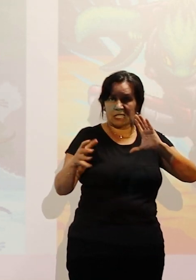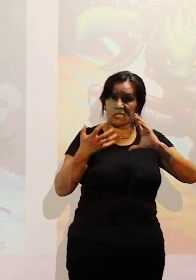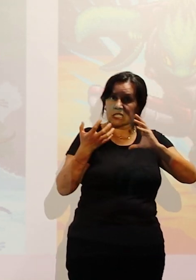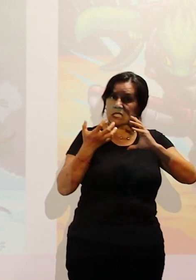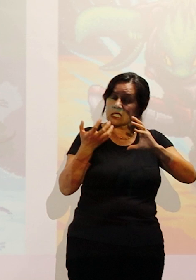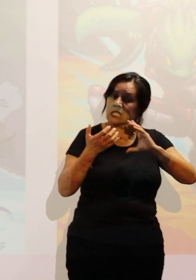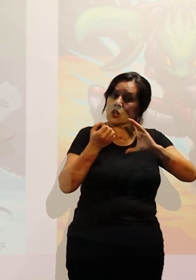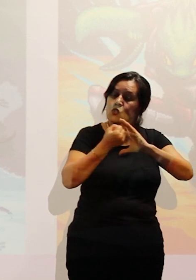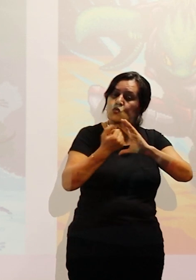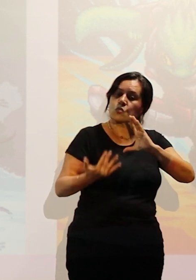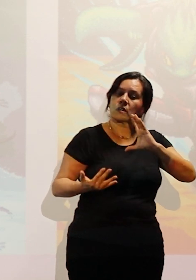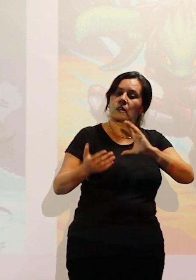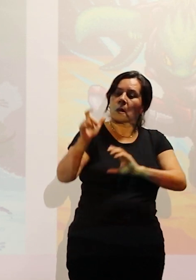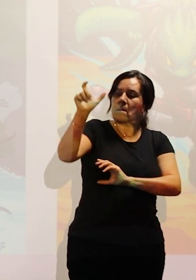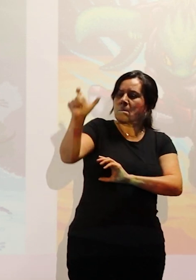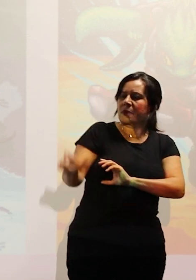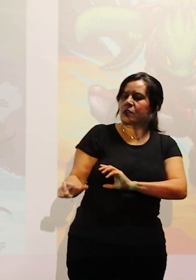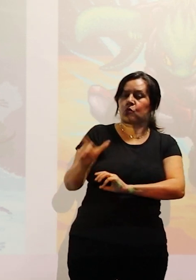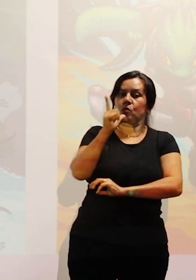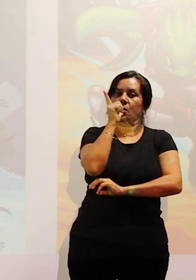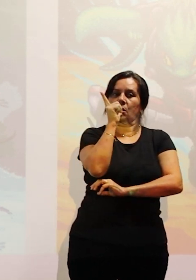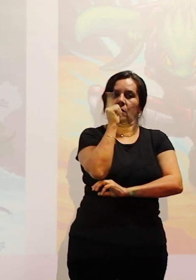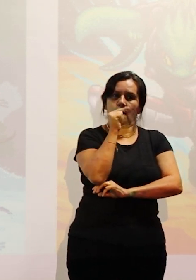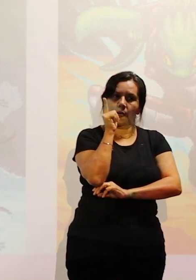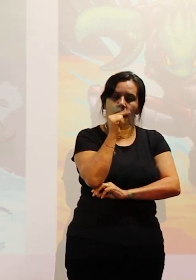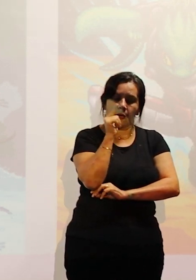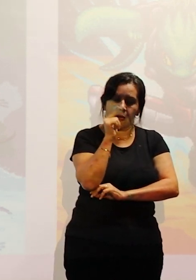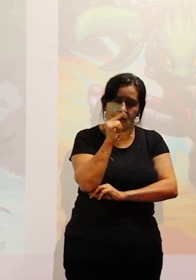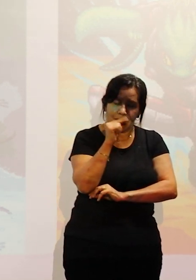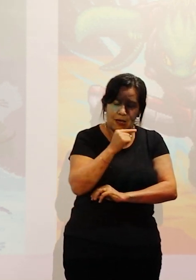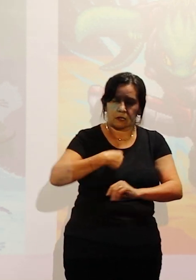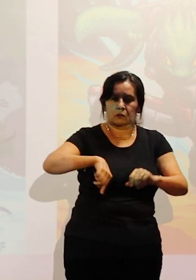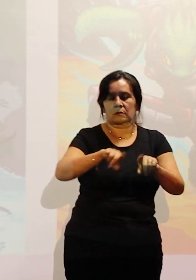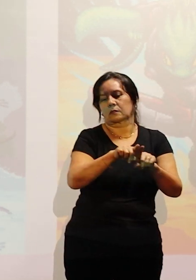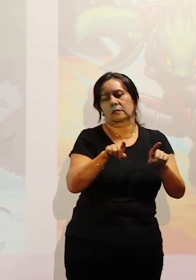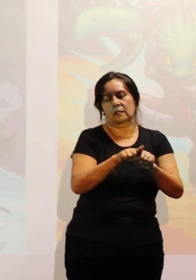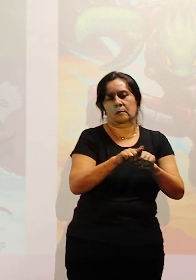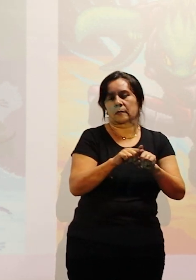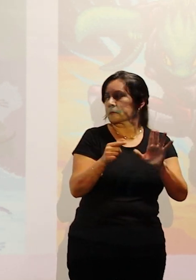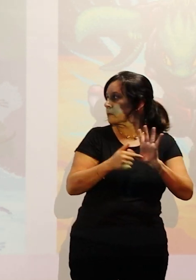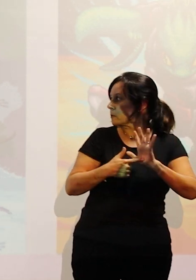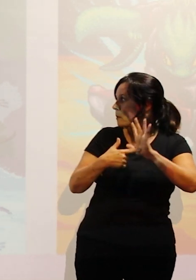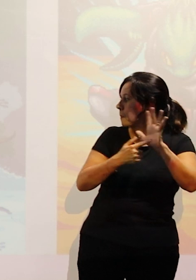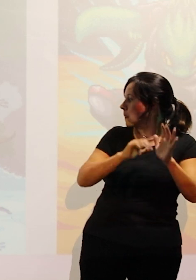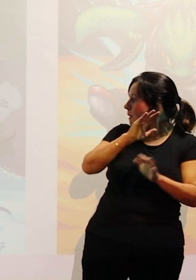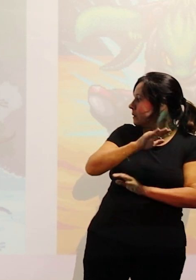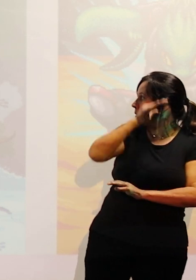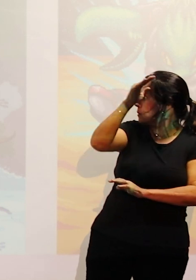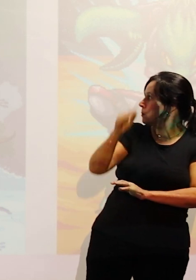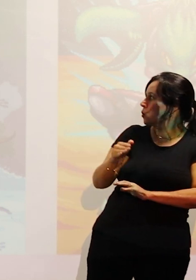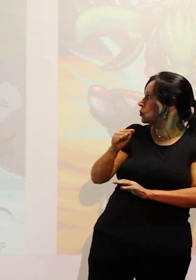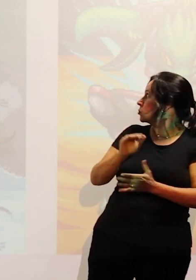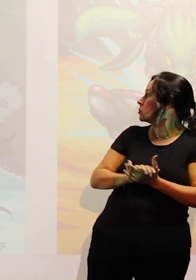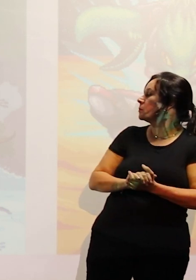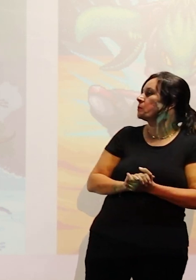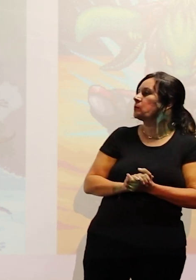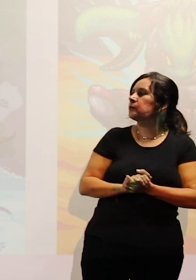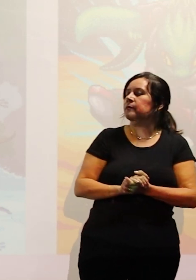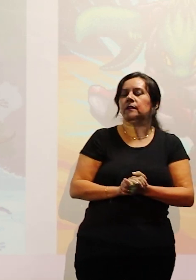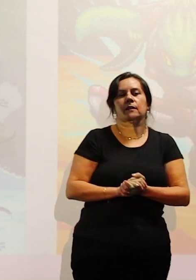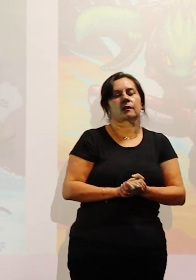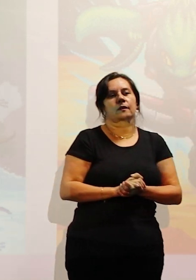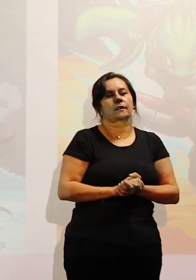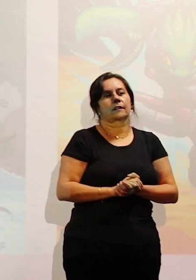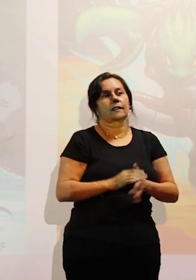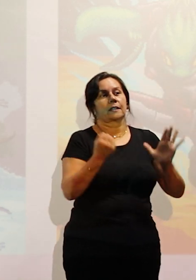referenciasse, que tinha o reflexo dos personagens na água, que é para ter bem essa ideia clara de que eles estavam na água, e a ponte com um matinho atrás. E o logo deles,